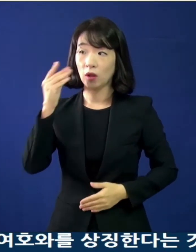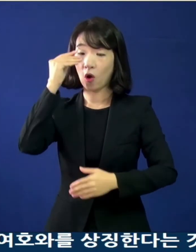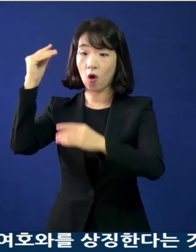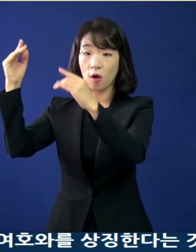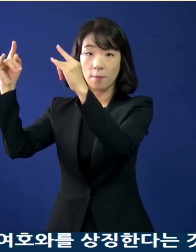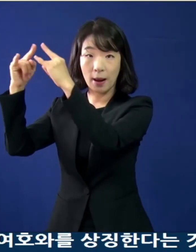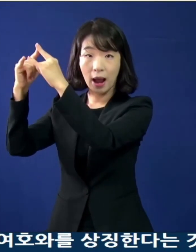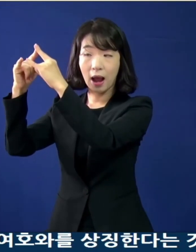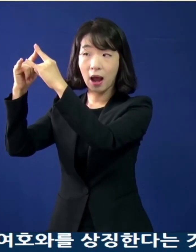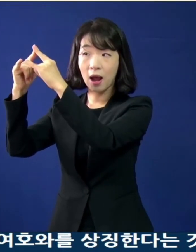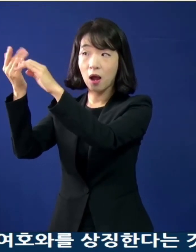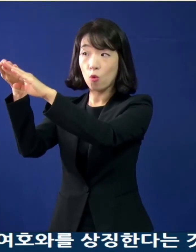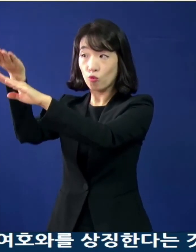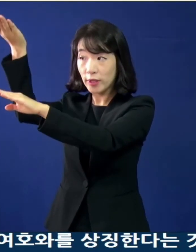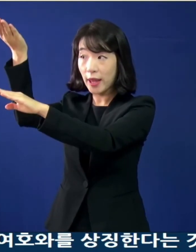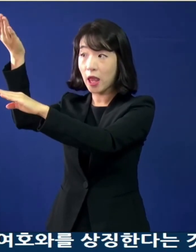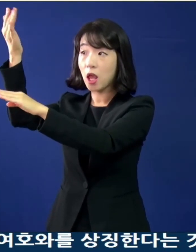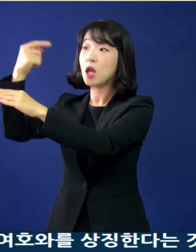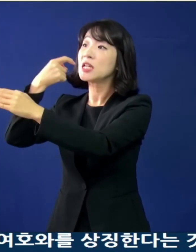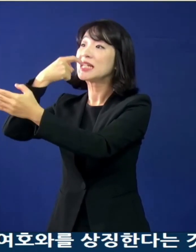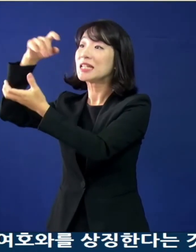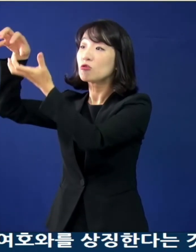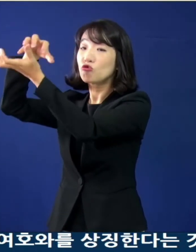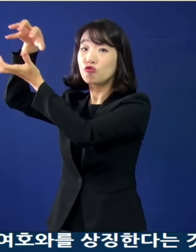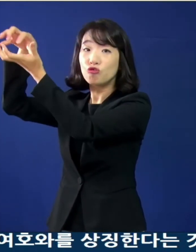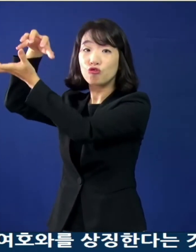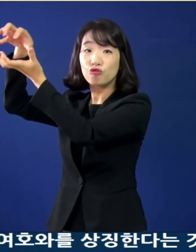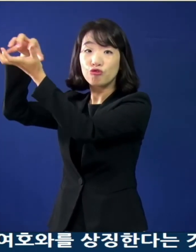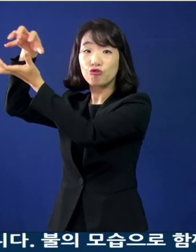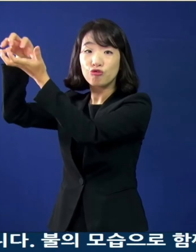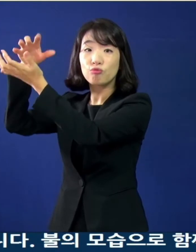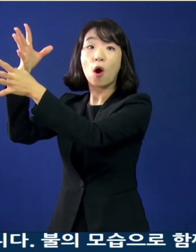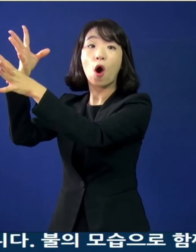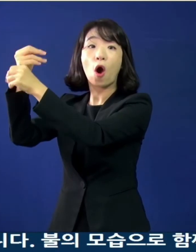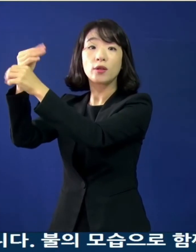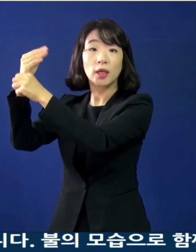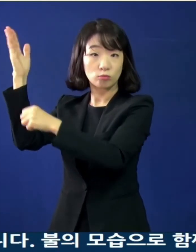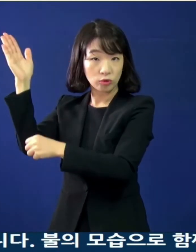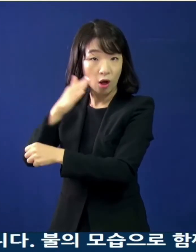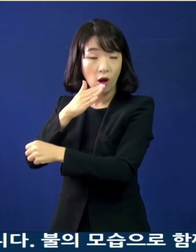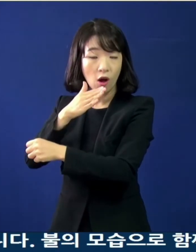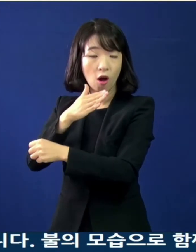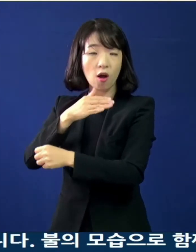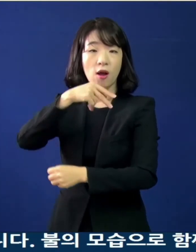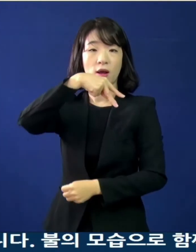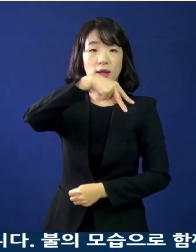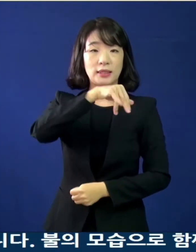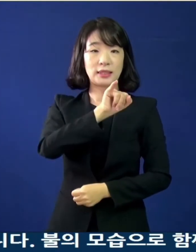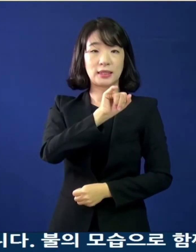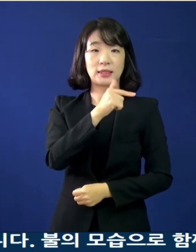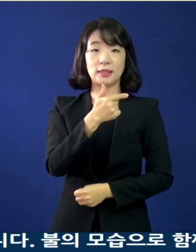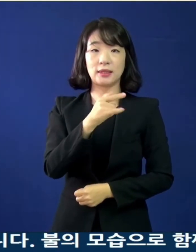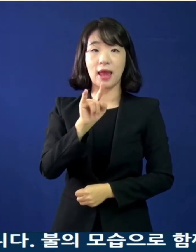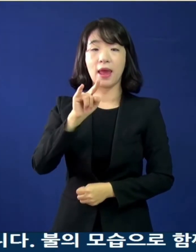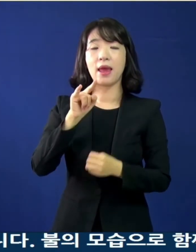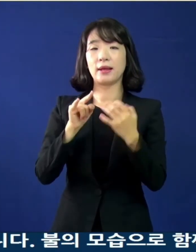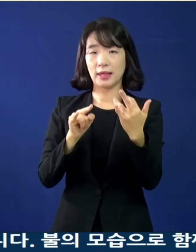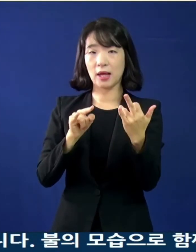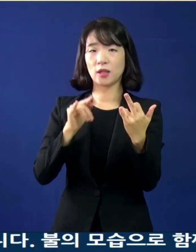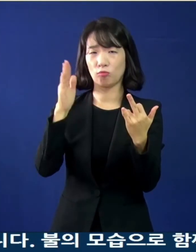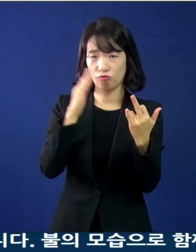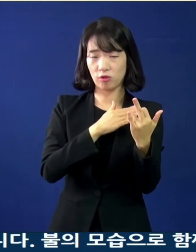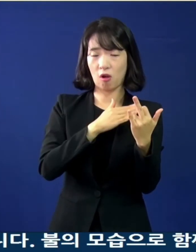기둥, 불 기둥이, 구름이 있단 말이에요. 그렇죠? 저게 언제부터 시작된 거냐면 시내 산에서부터 시작이 되는 겁니다. 그림